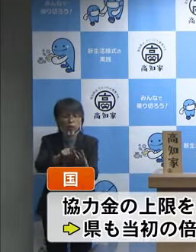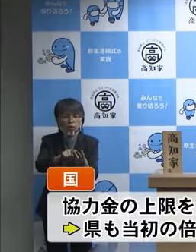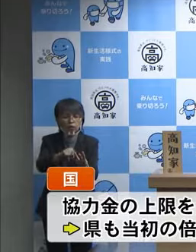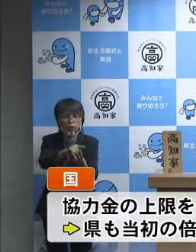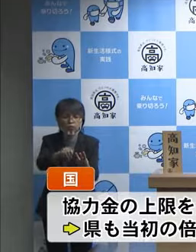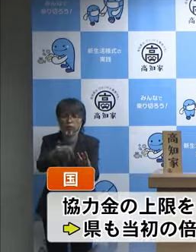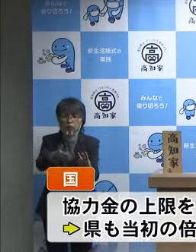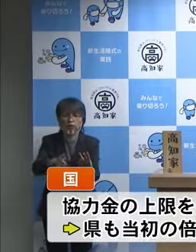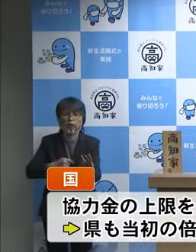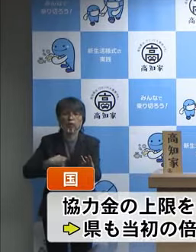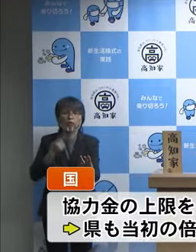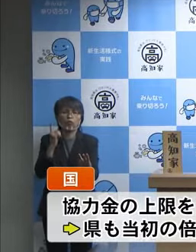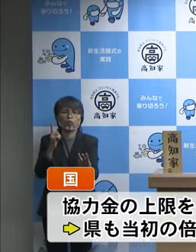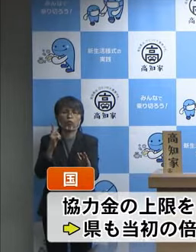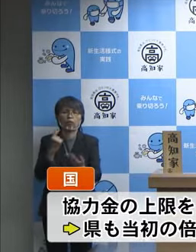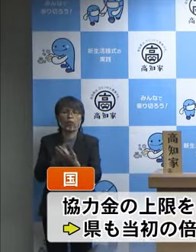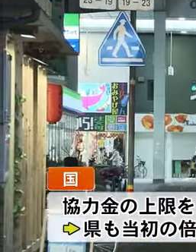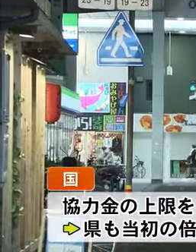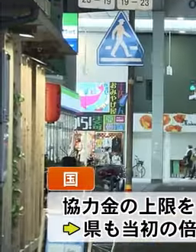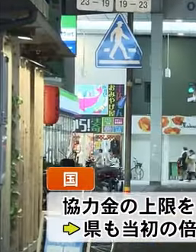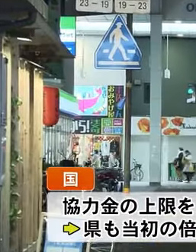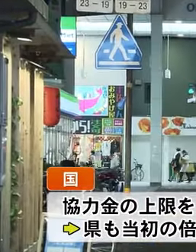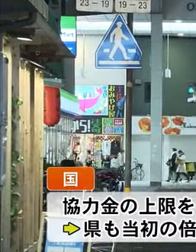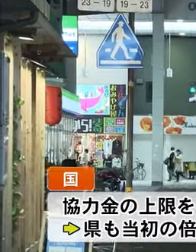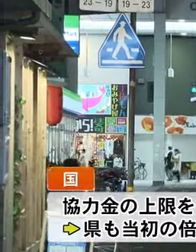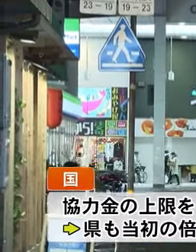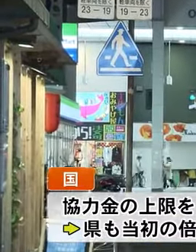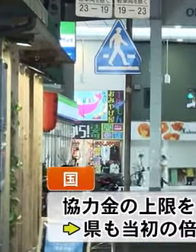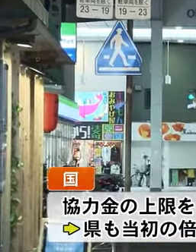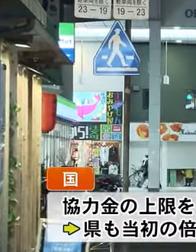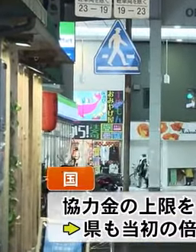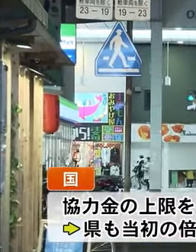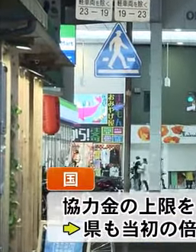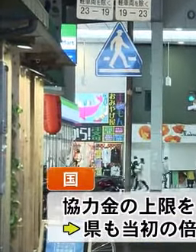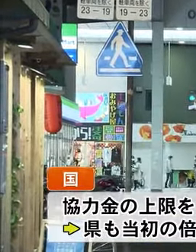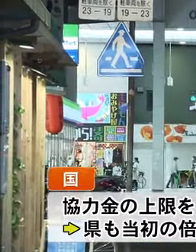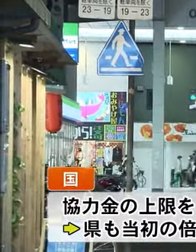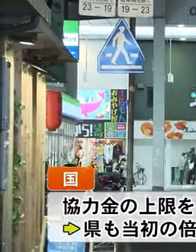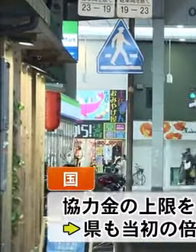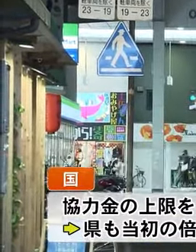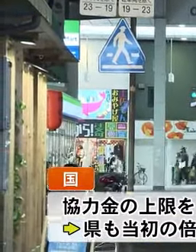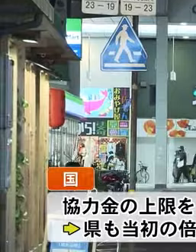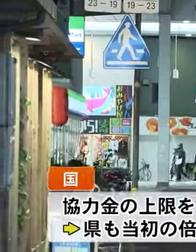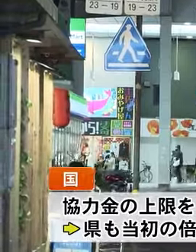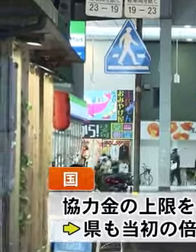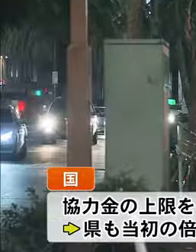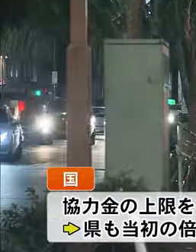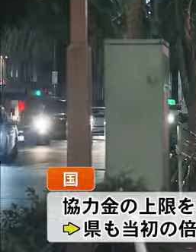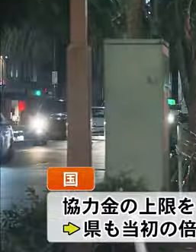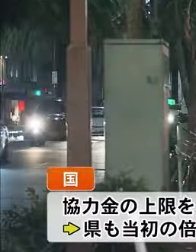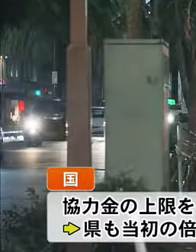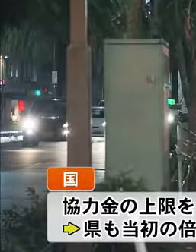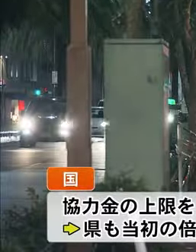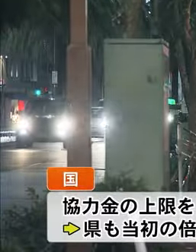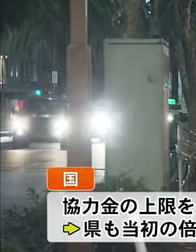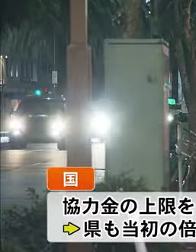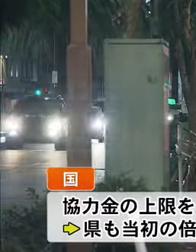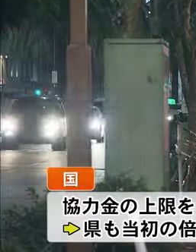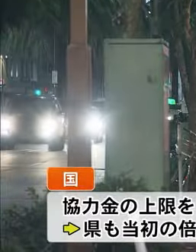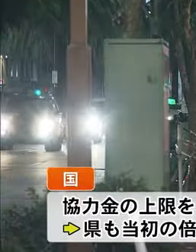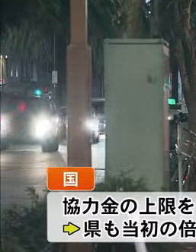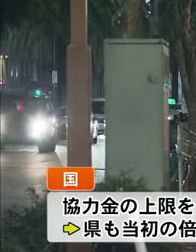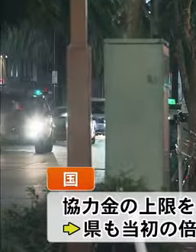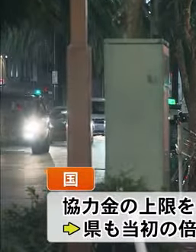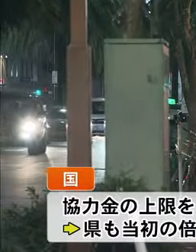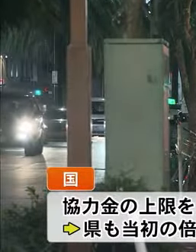を変更。今日、時間短縮に応じた飲食店などに対し、当初の倍の協力金を支給す